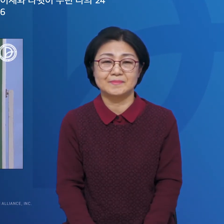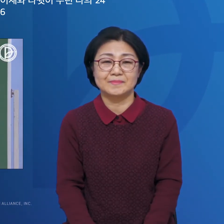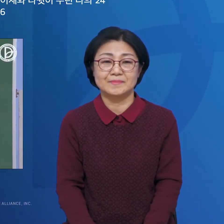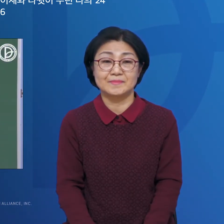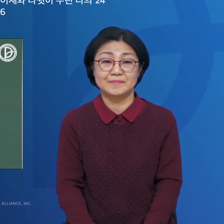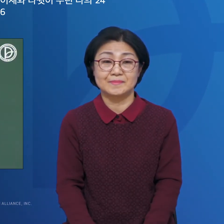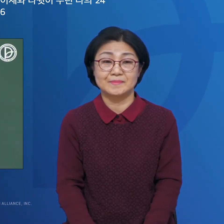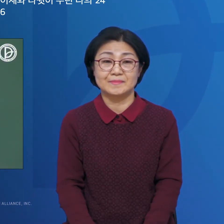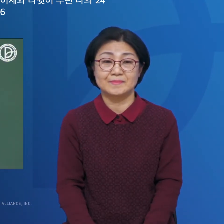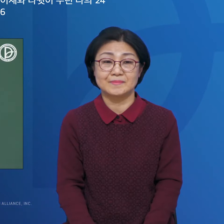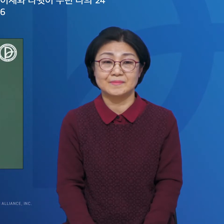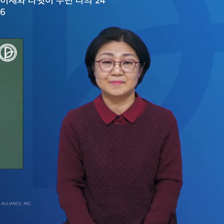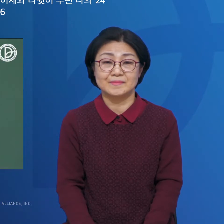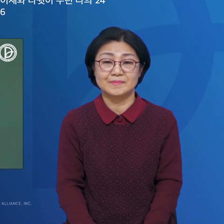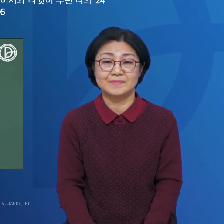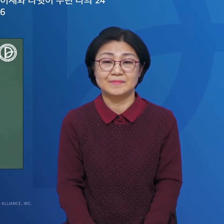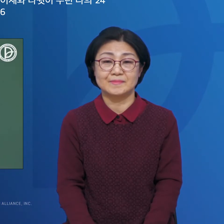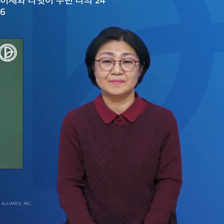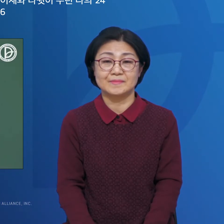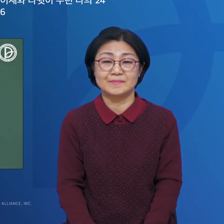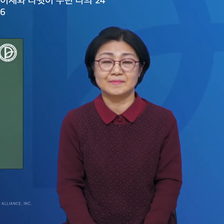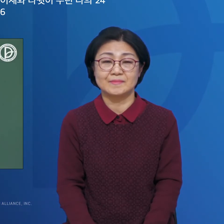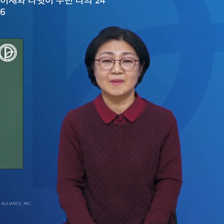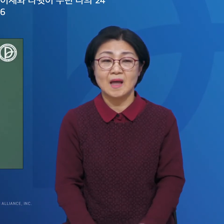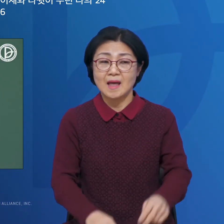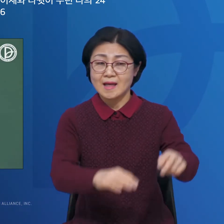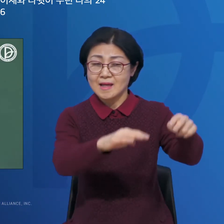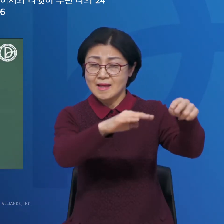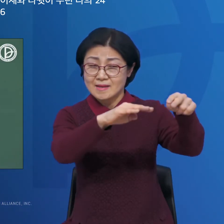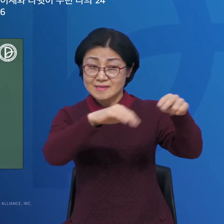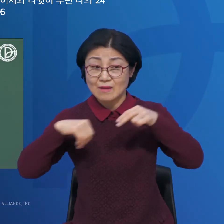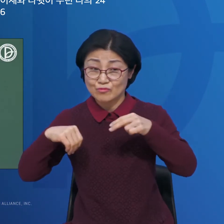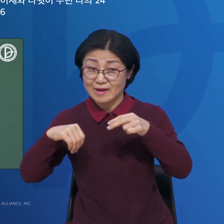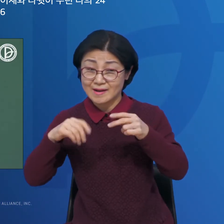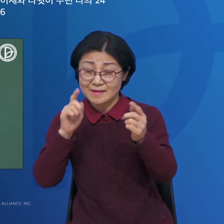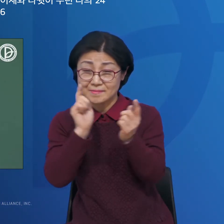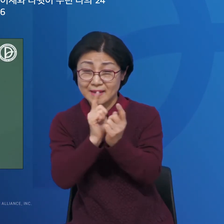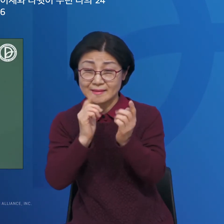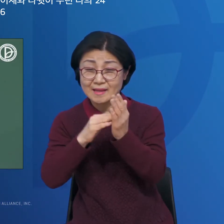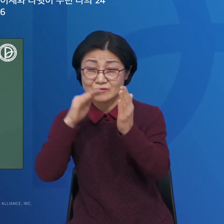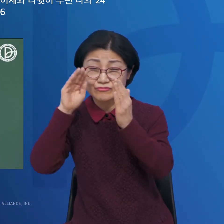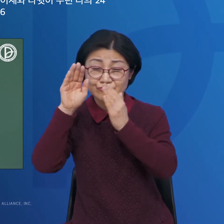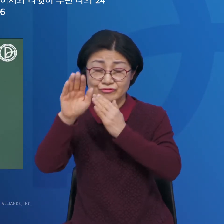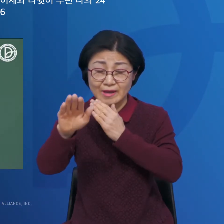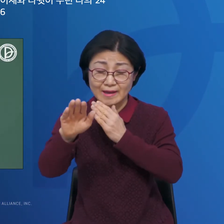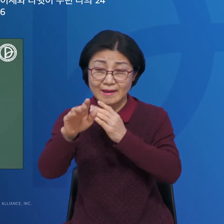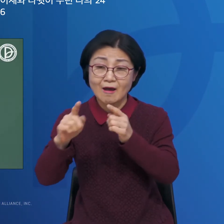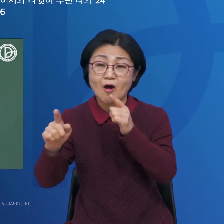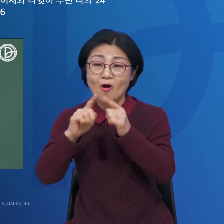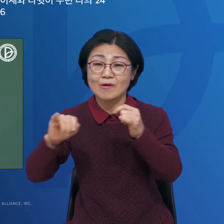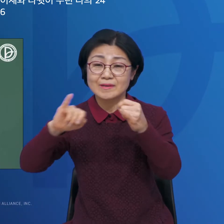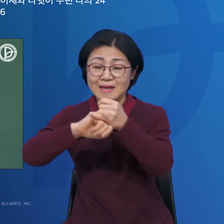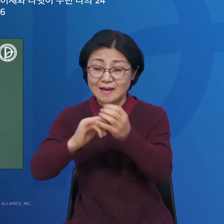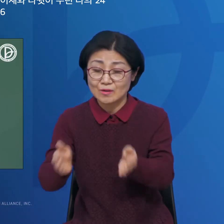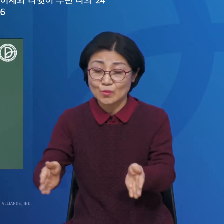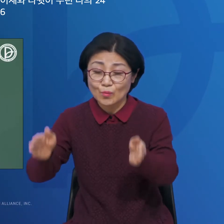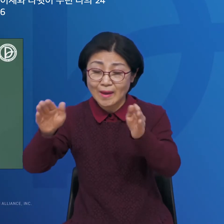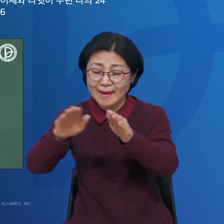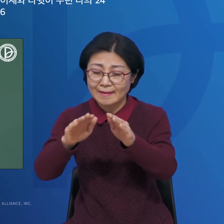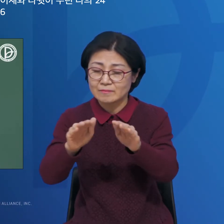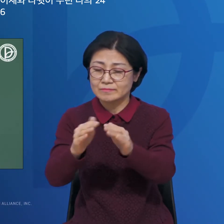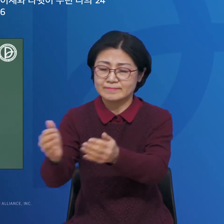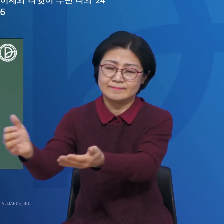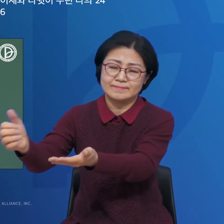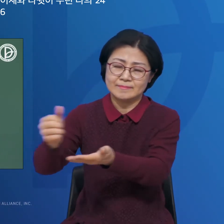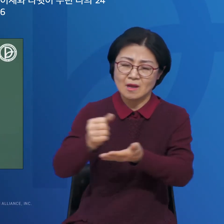옮기고 예배할 성전 이거 언약으로 딱 잡은 거예요. After meeting with Samuel, he always dreamt of building up a temple to really hold that